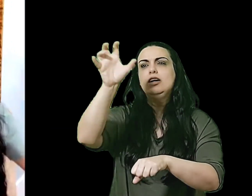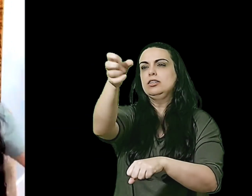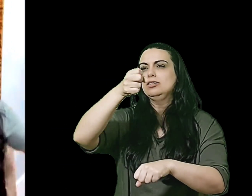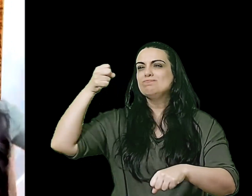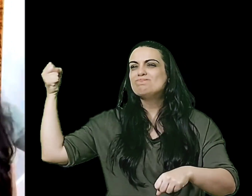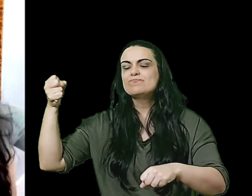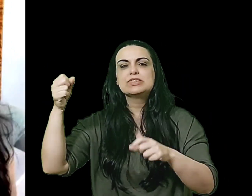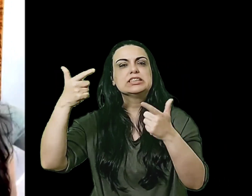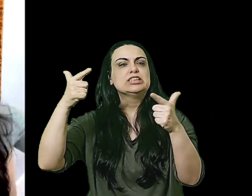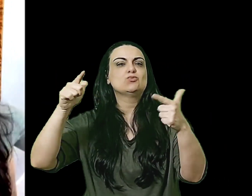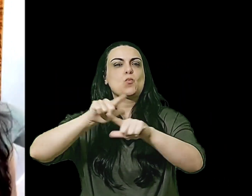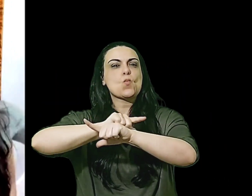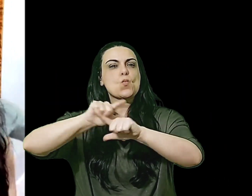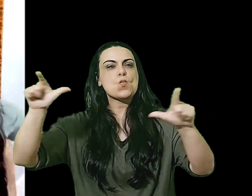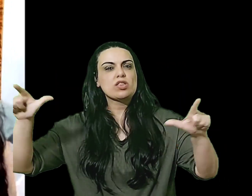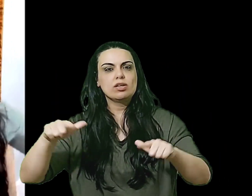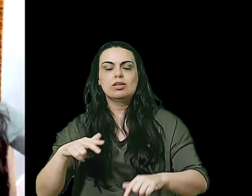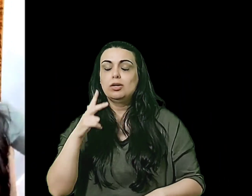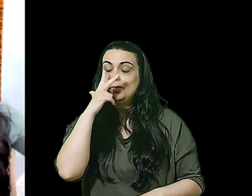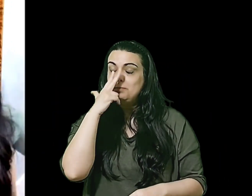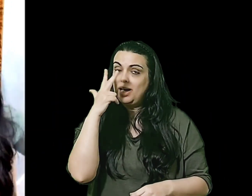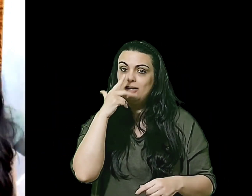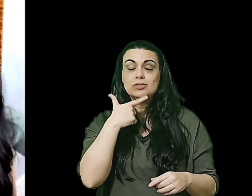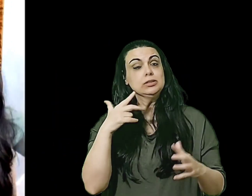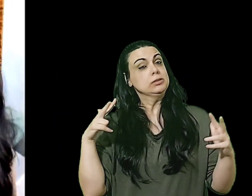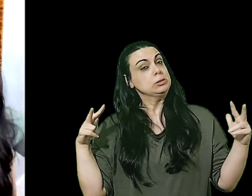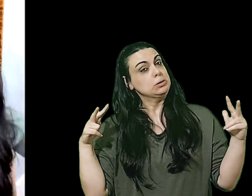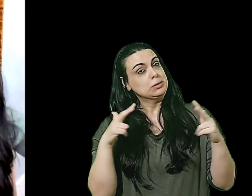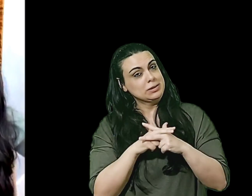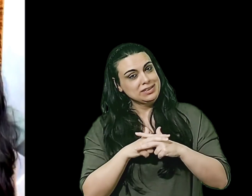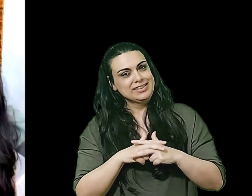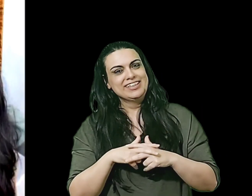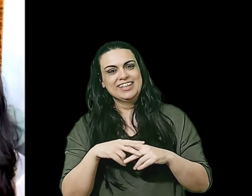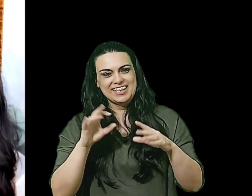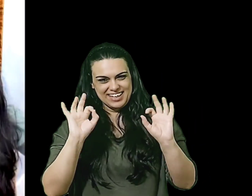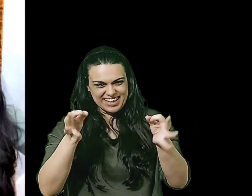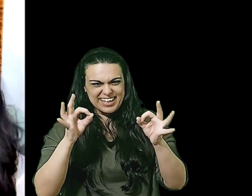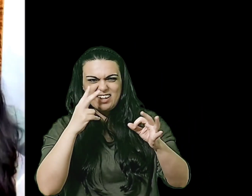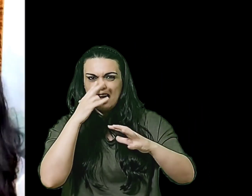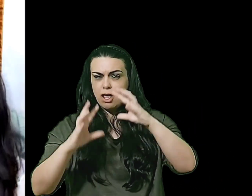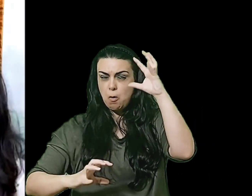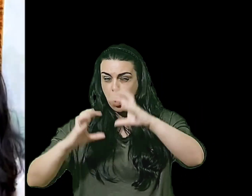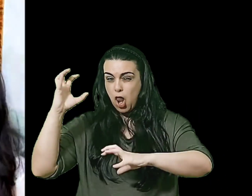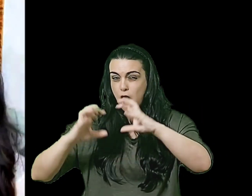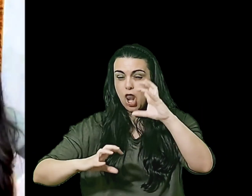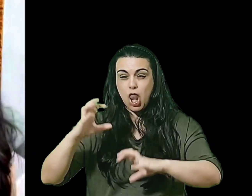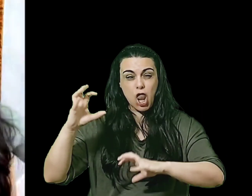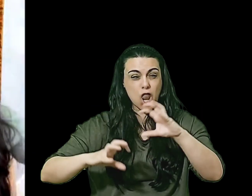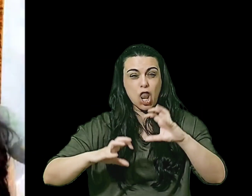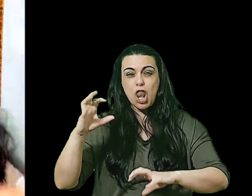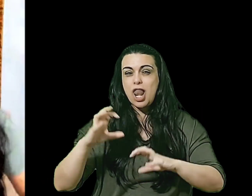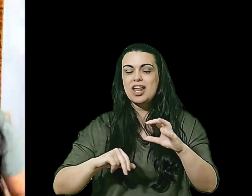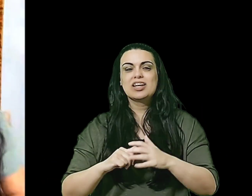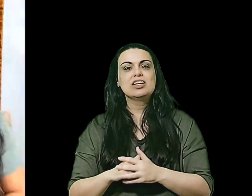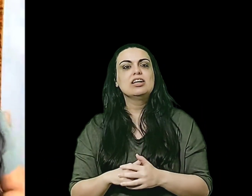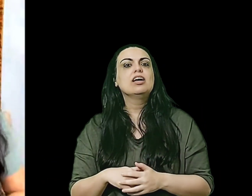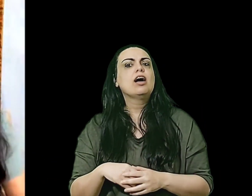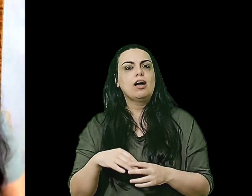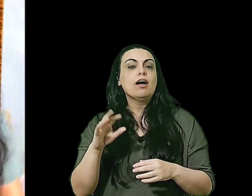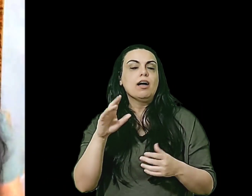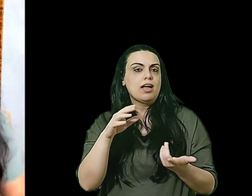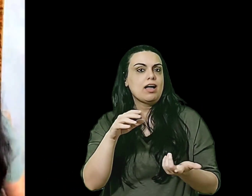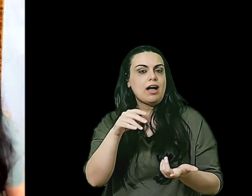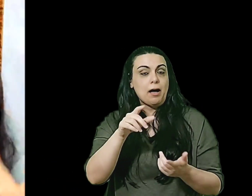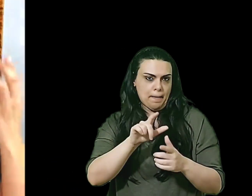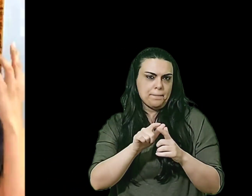melhorar, chega na hora não tem gelo. Isso dá briga. Por que que não tem gelo? Na maioria das vezes, não é porque